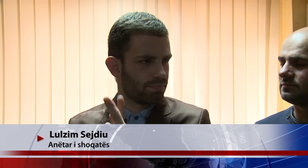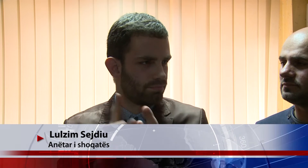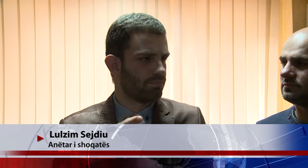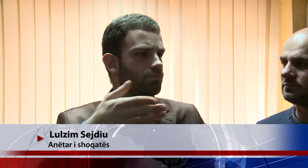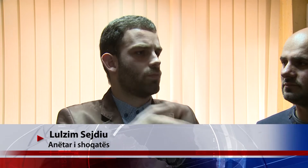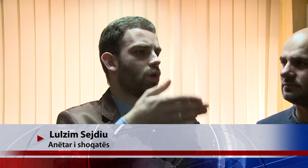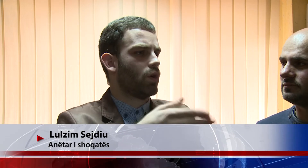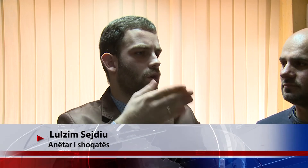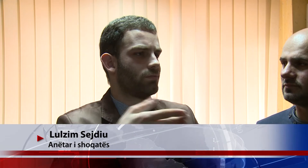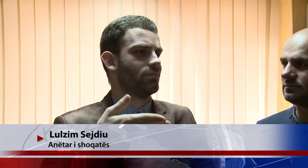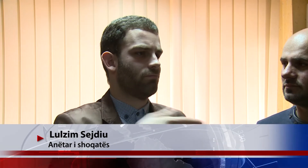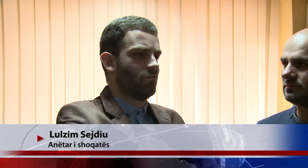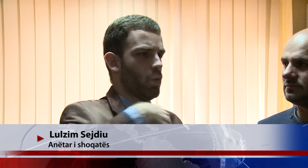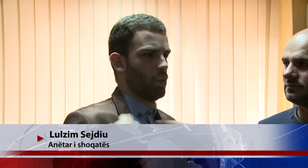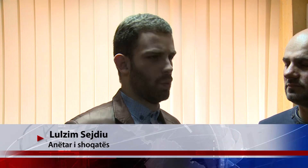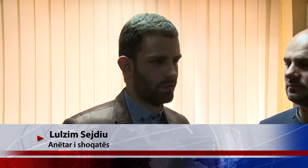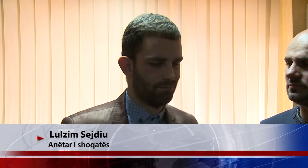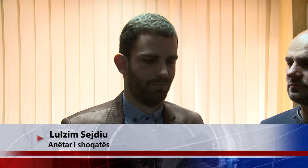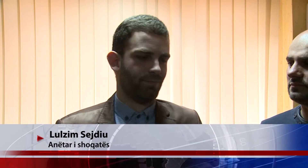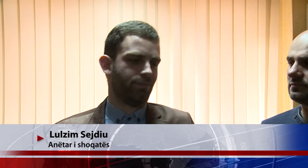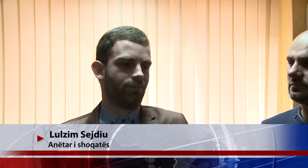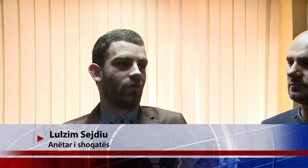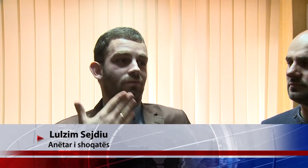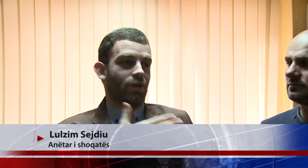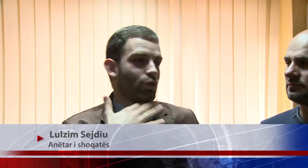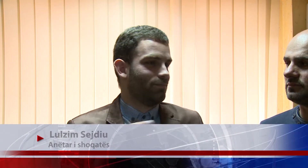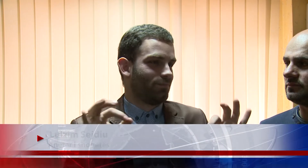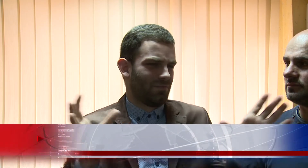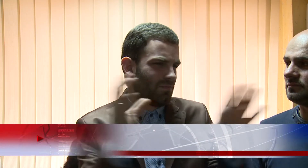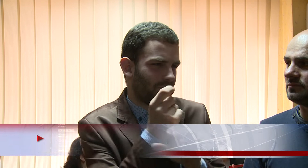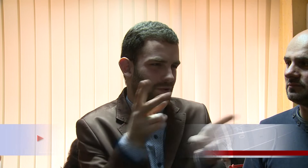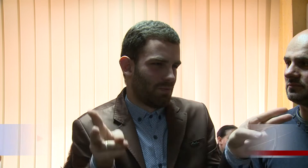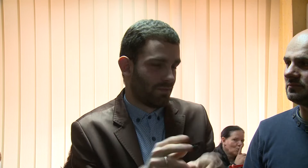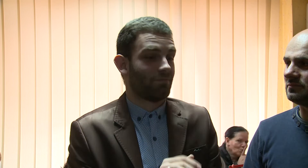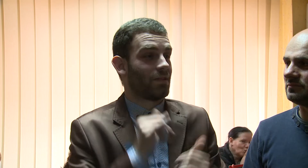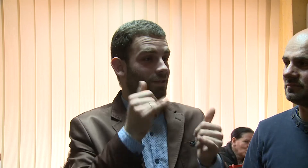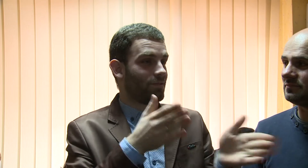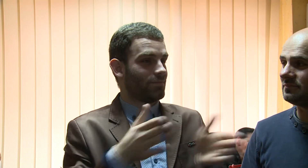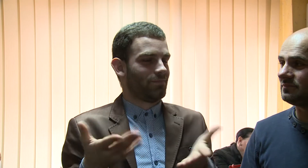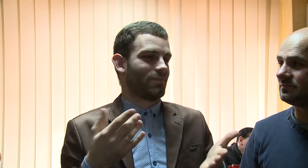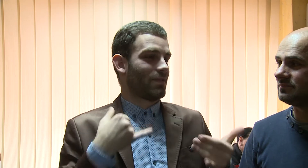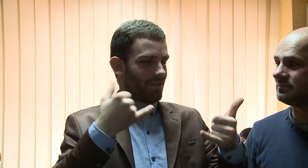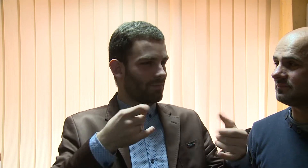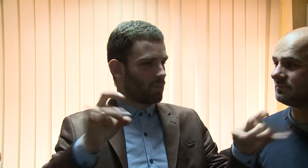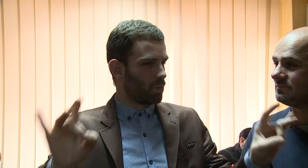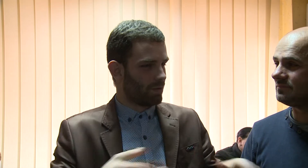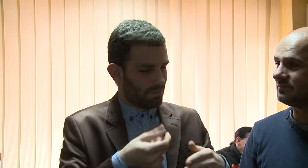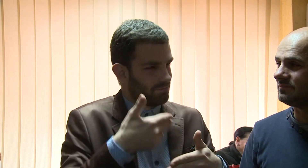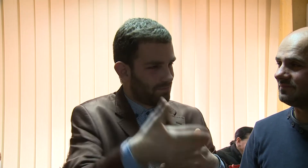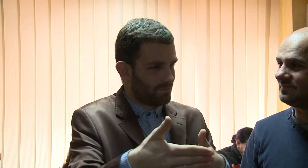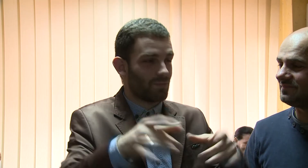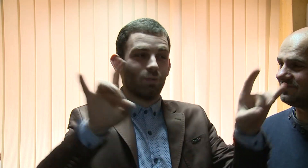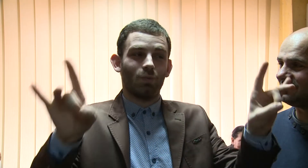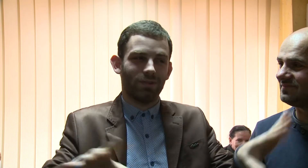unë jam për ljobim, shkoj në për komune, ku të ka nevoj, për shemë për qka në nevojitet këtu.